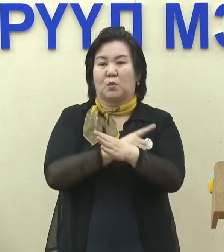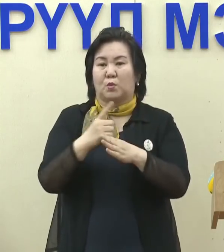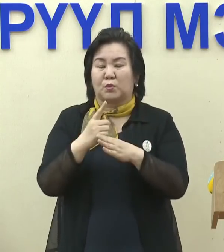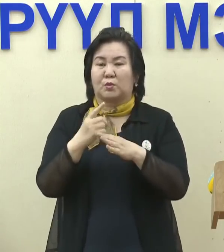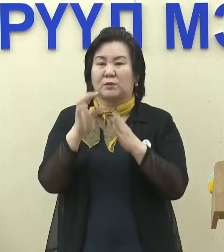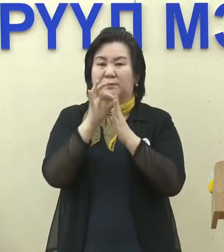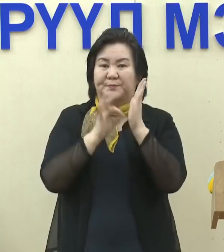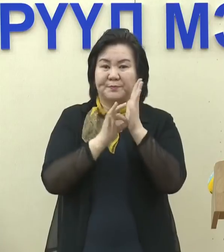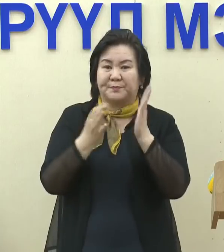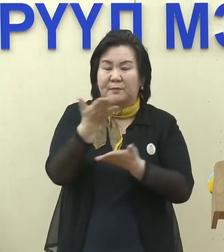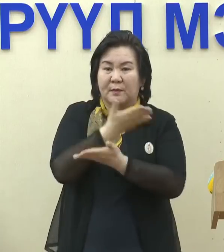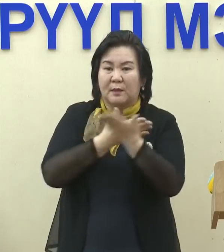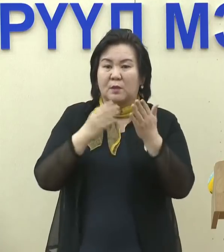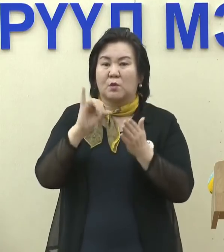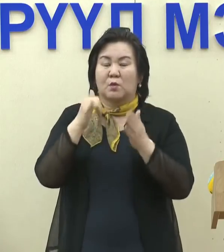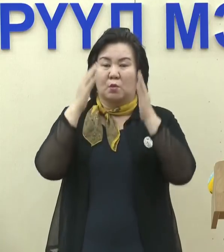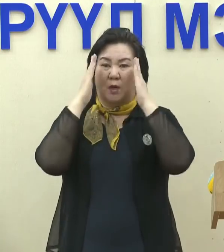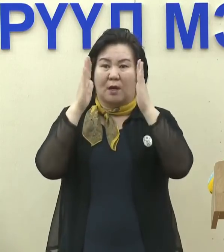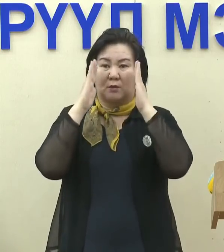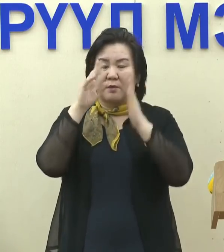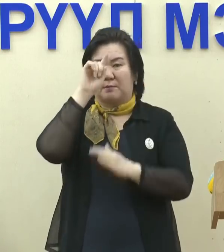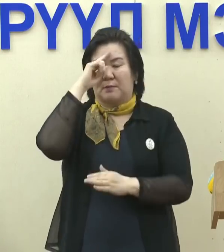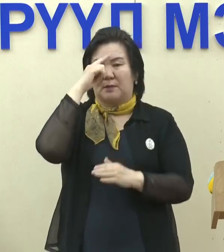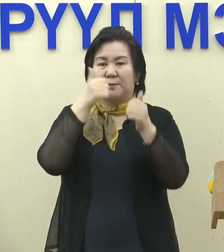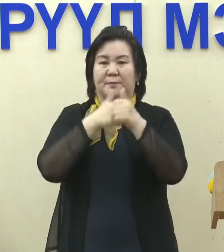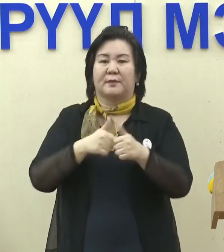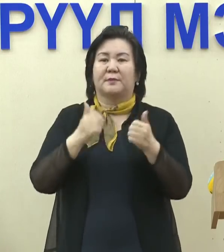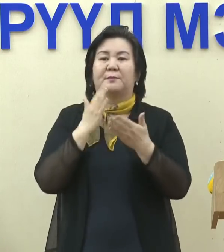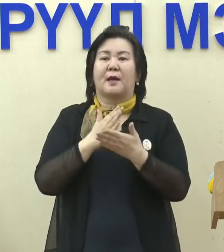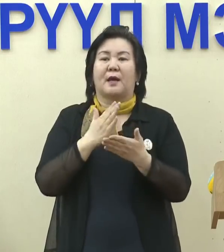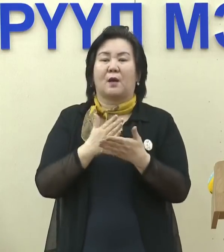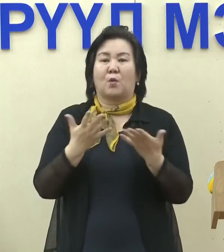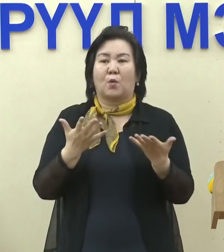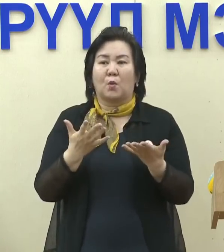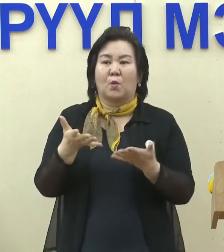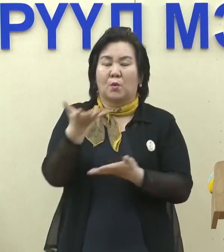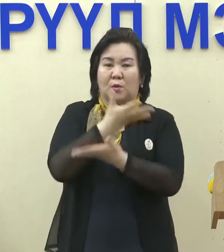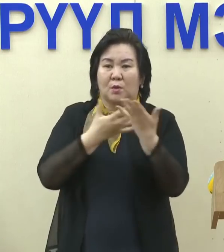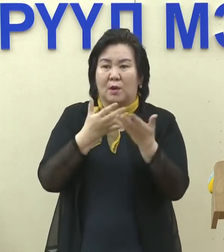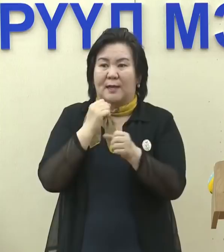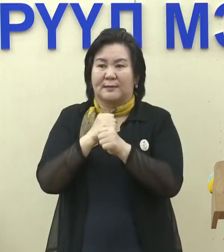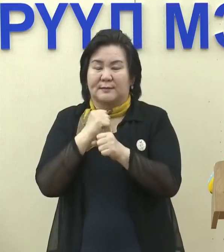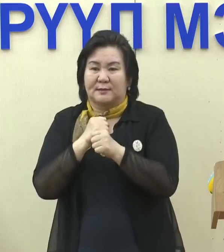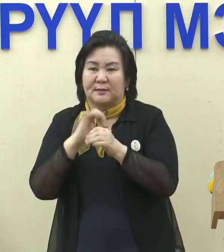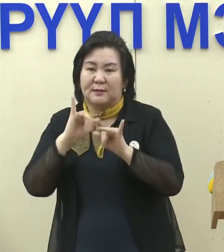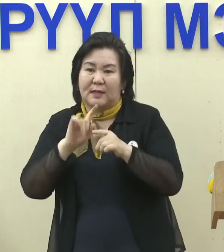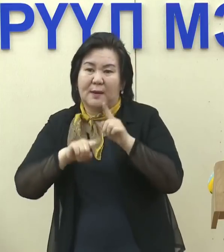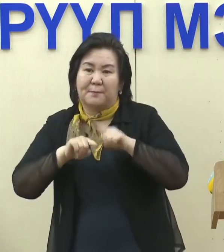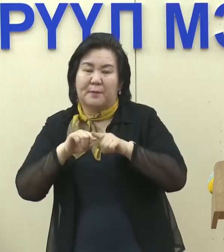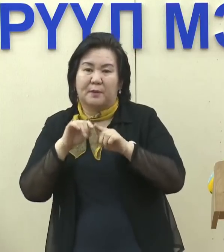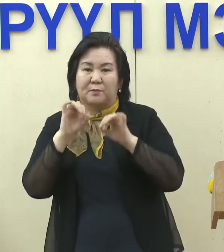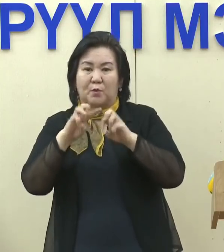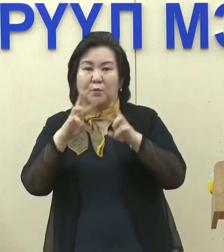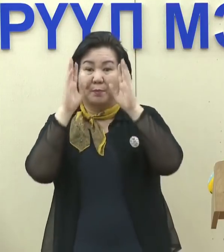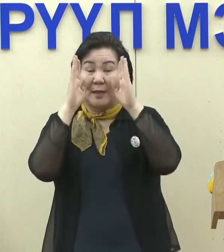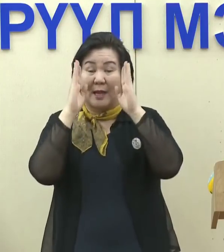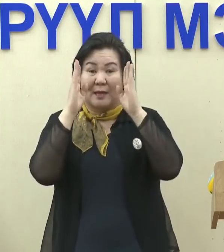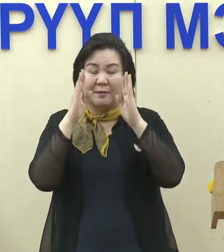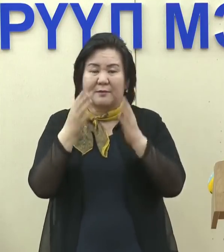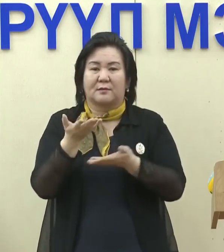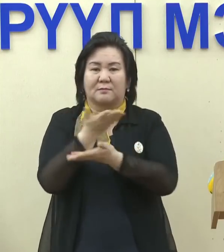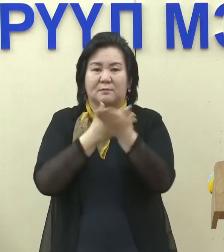цаашдаа бид нар юун дээр анхаарах вэ? Эмнэлгийн бэлэн байдал дээр ер нь энэ авч хэрэгжүүлж байгаа арга хэмжээнд дээр ямар зүйл дээр анхаарах вэ гэдэг асуудлаа